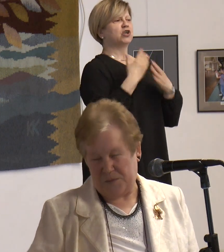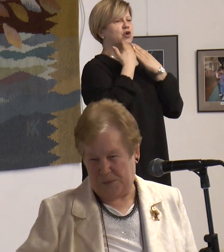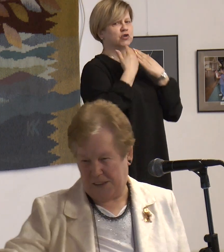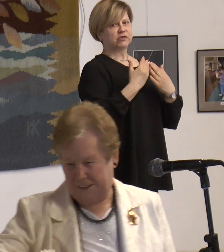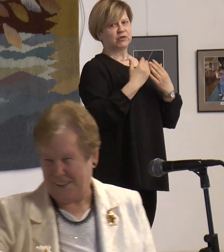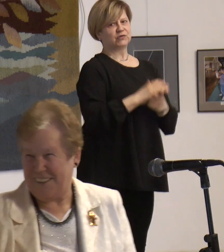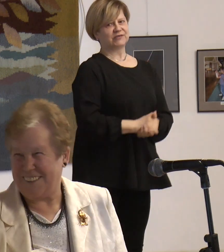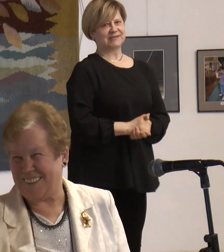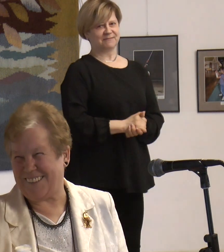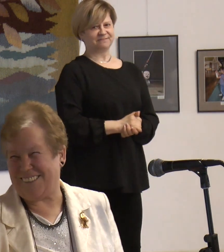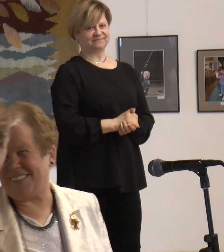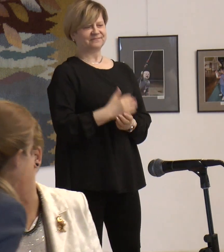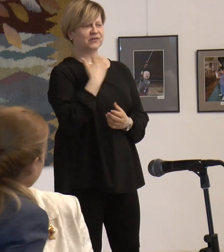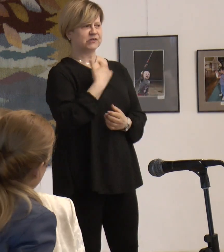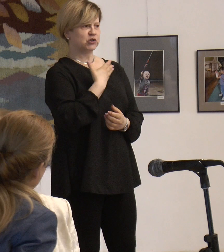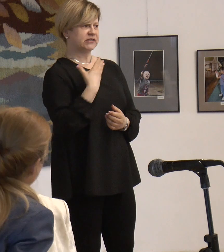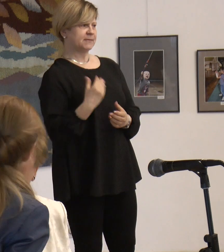szépen!